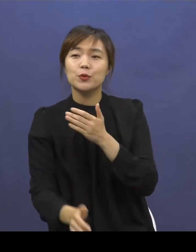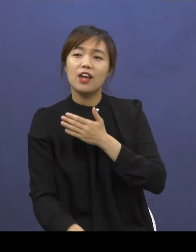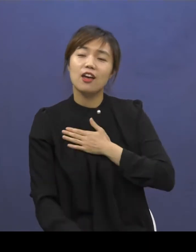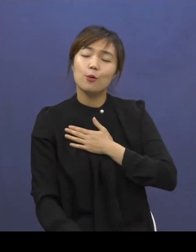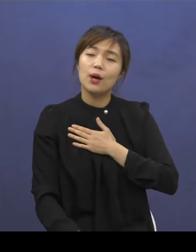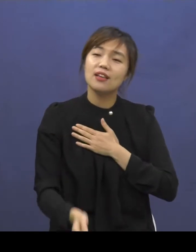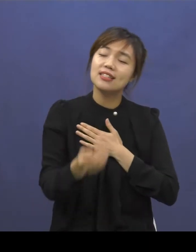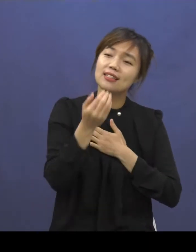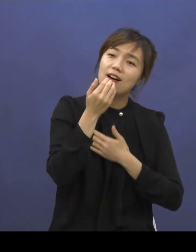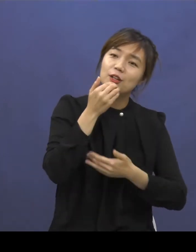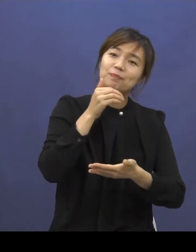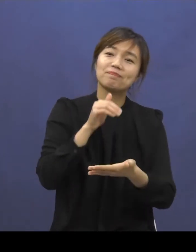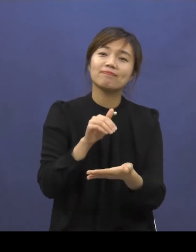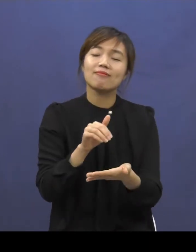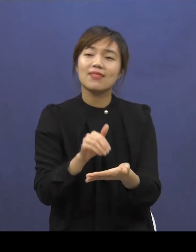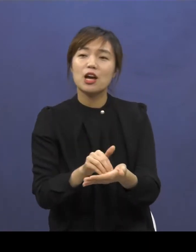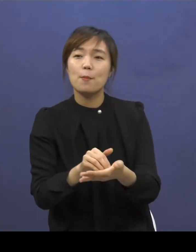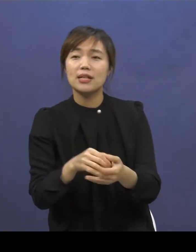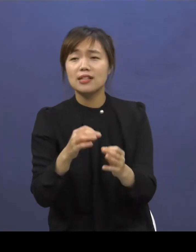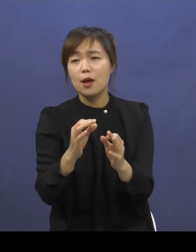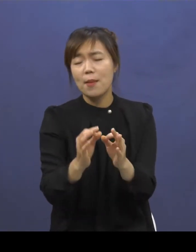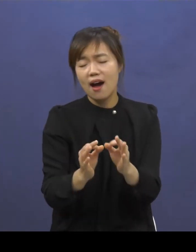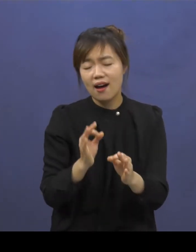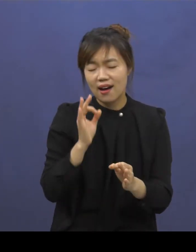예수의 반석 만세